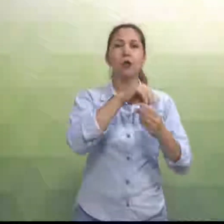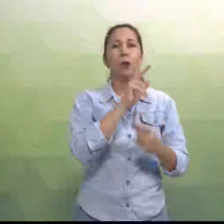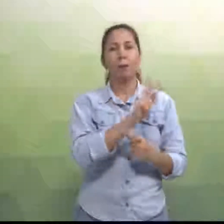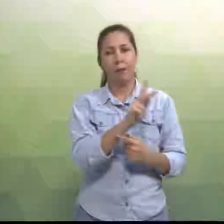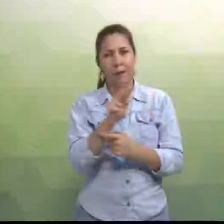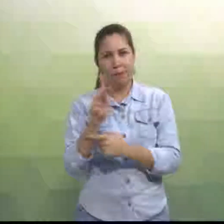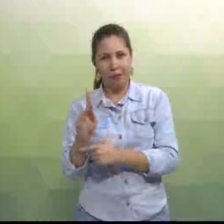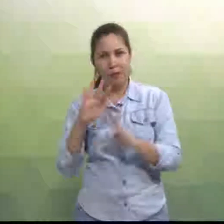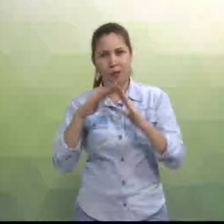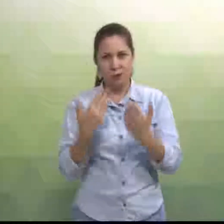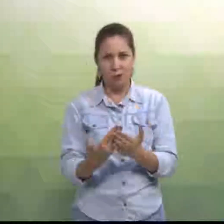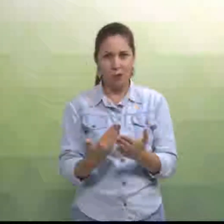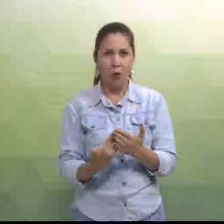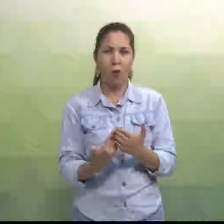estarem vinculados.